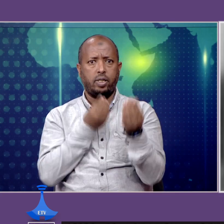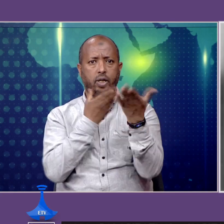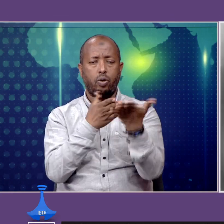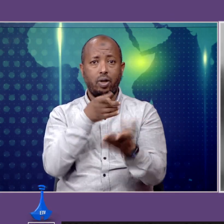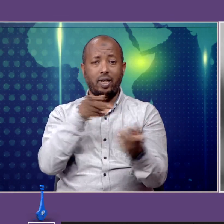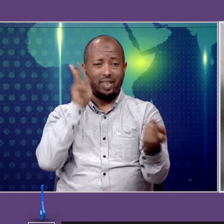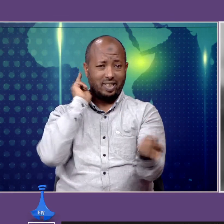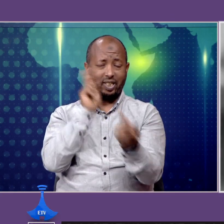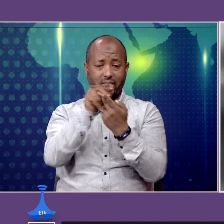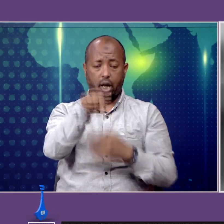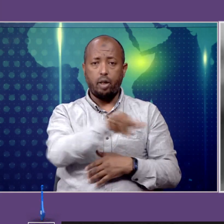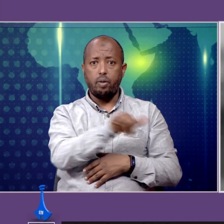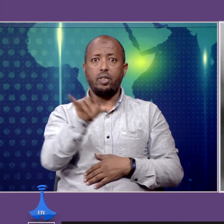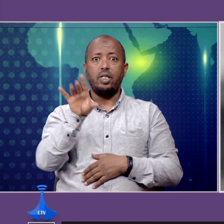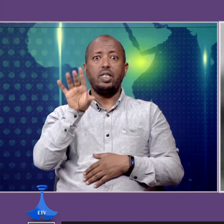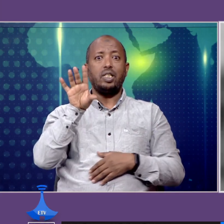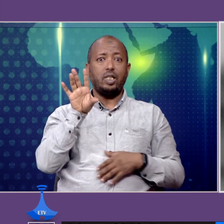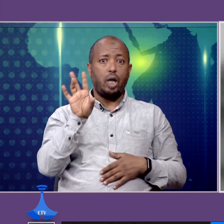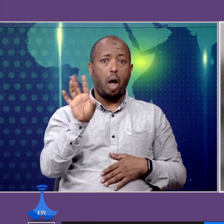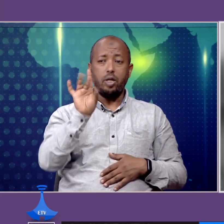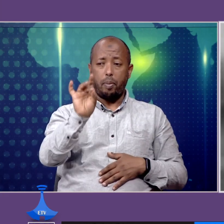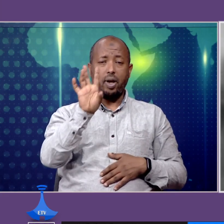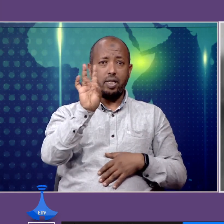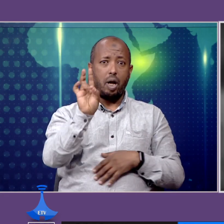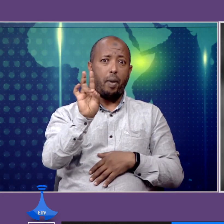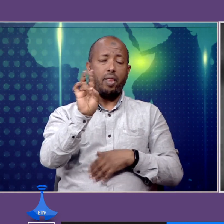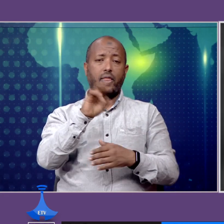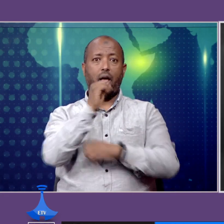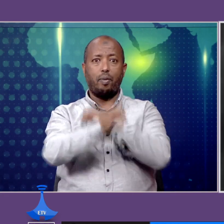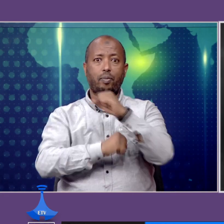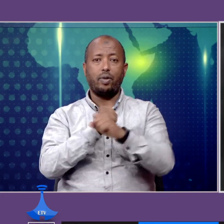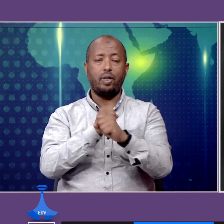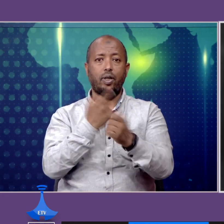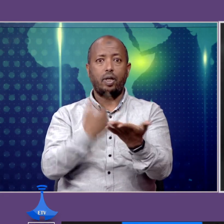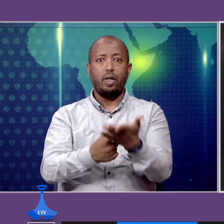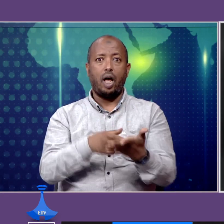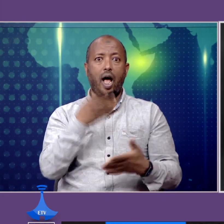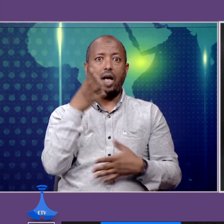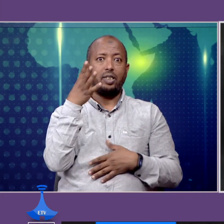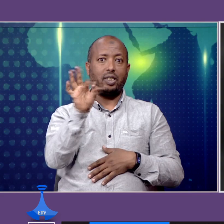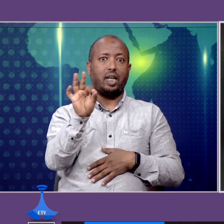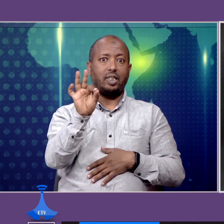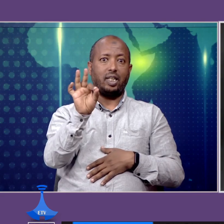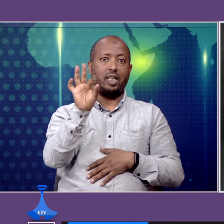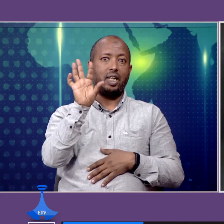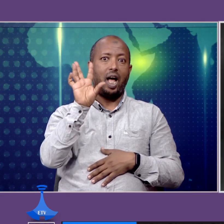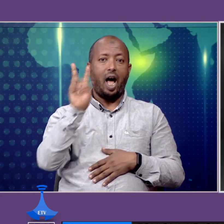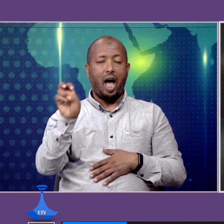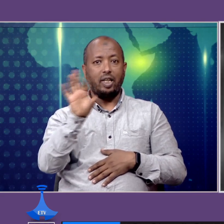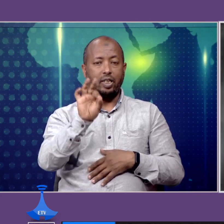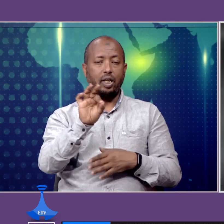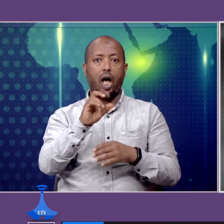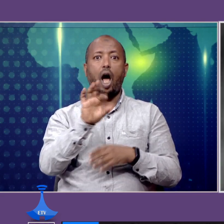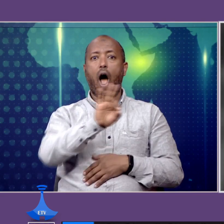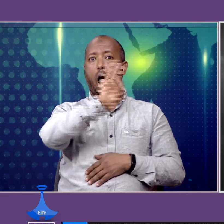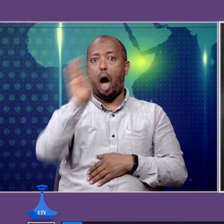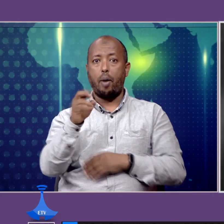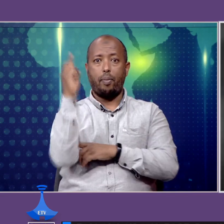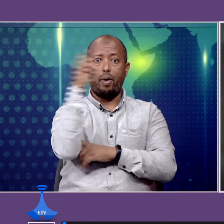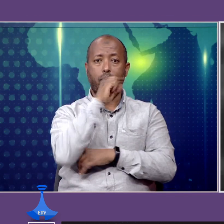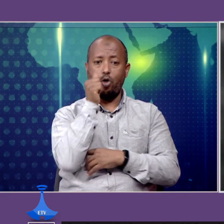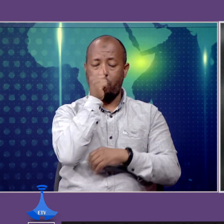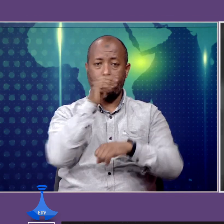የዛሬ 87 ዓመት የካቲት 12 1929 ዓመተ ምህረት እለተ አርብ በኢትዮጵያ